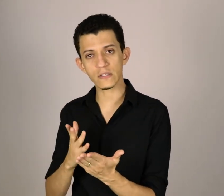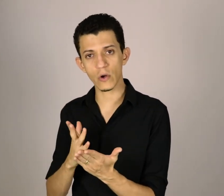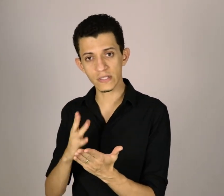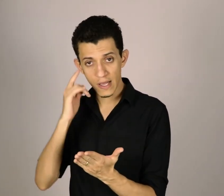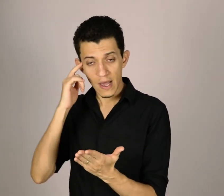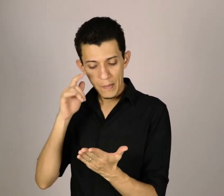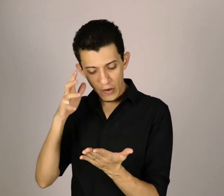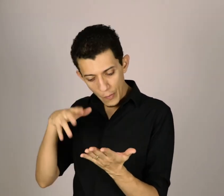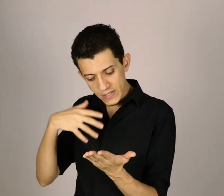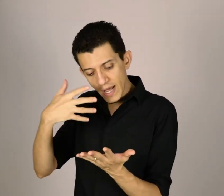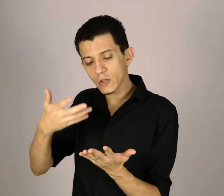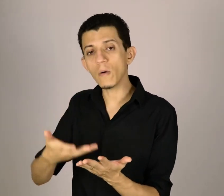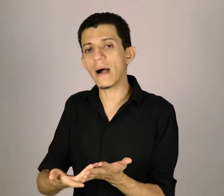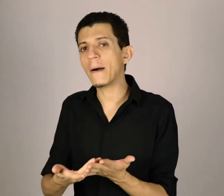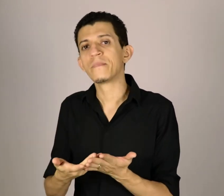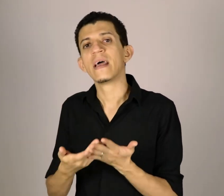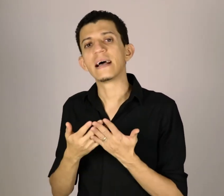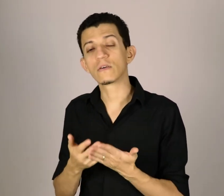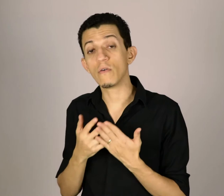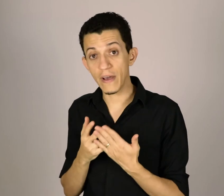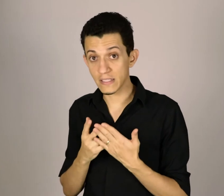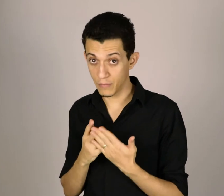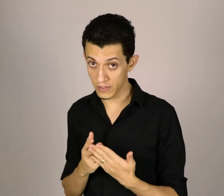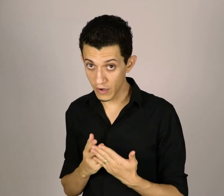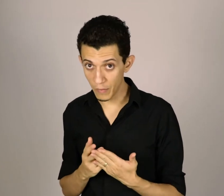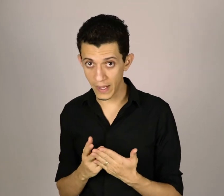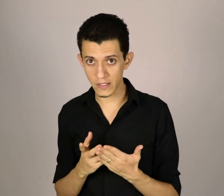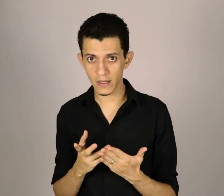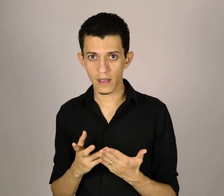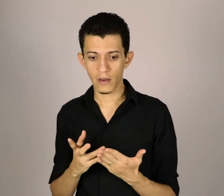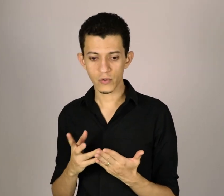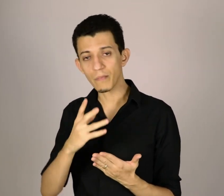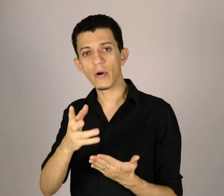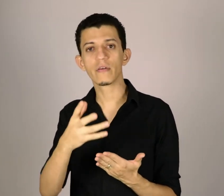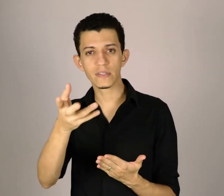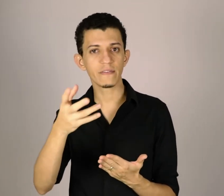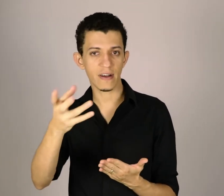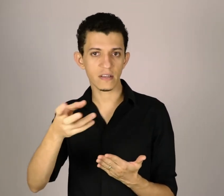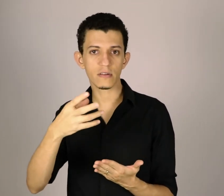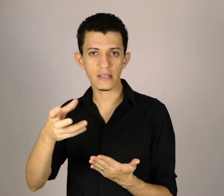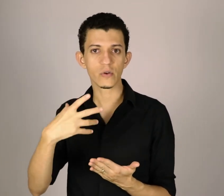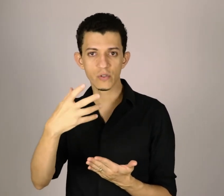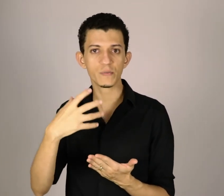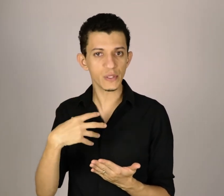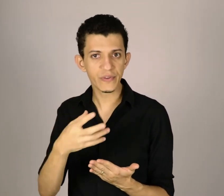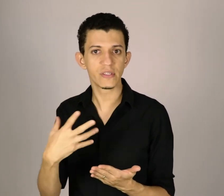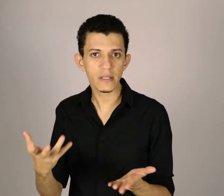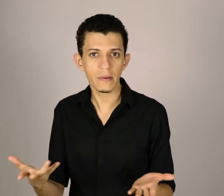anotações para que eu possa retomar essa conversa posteriormente. Eu suponho que você faz anotações dos meus vídeos aqui também,